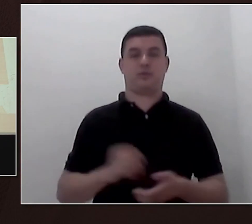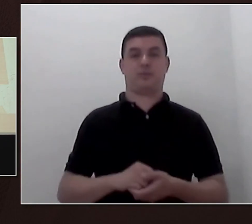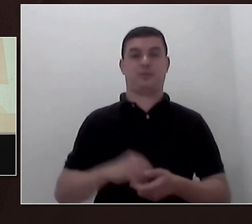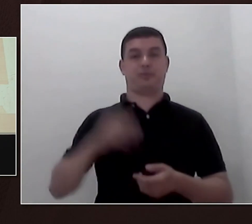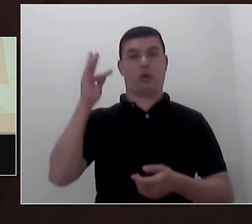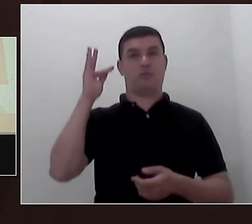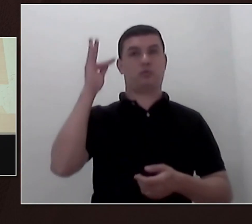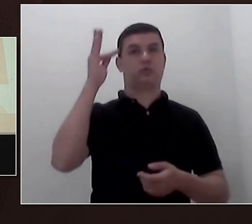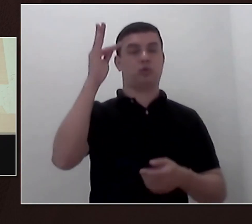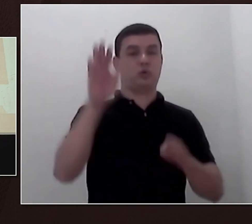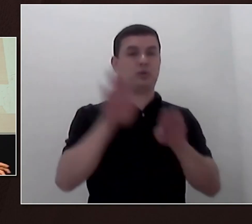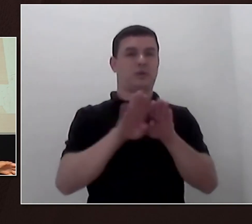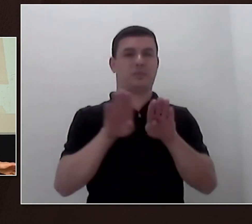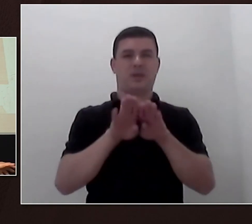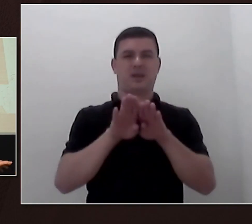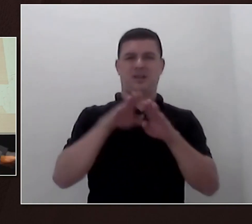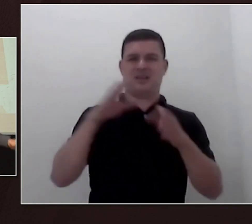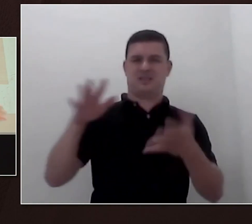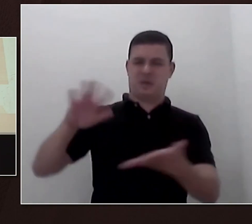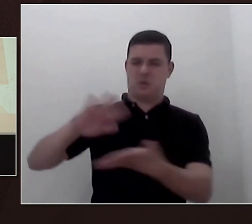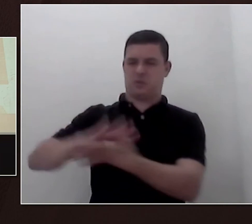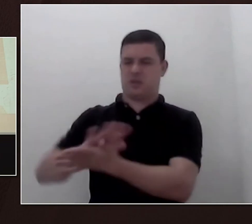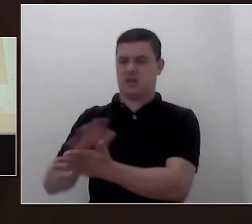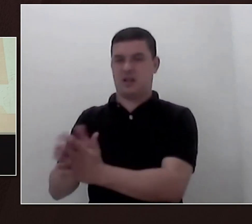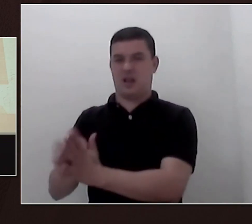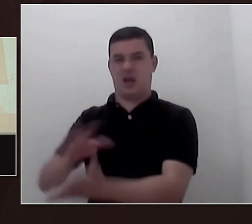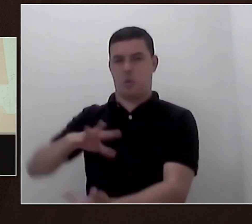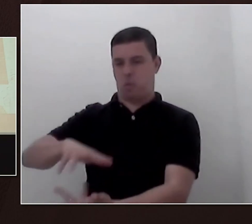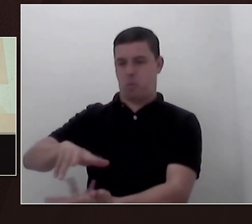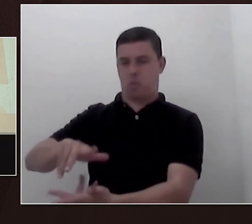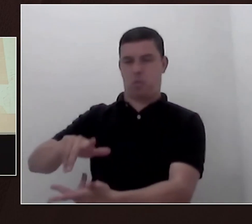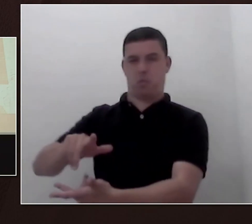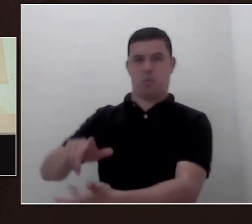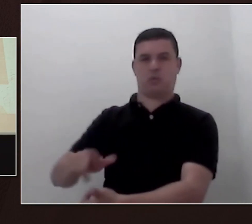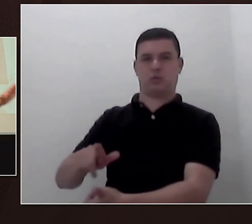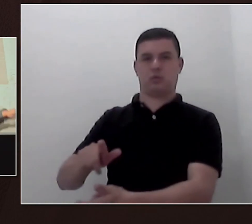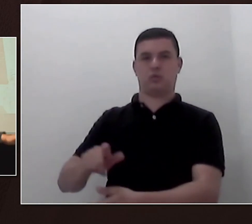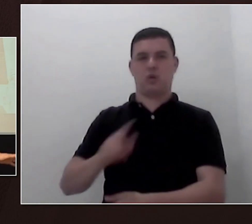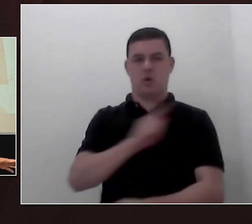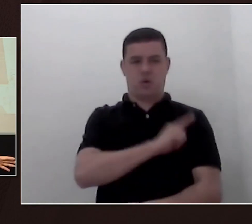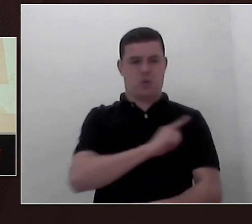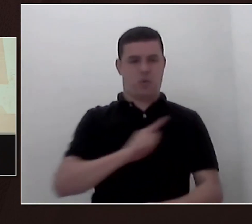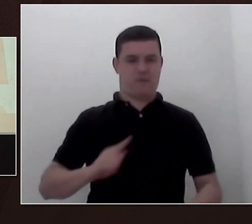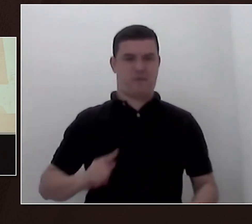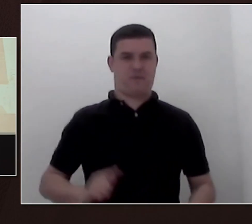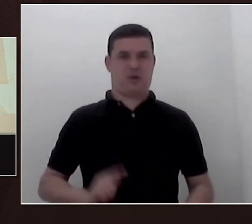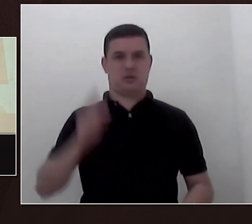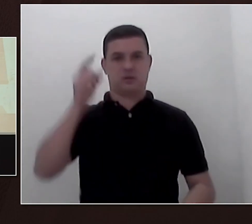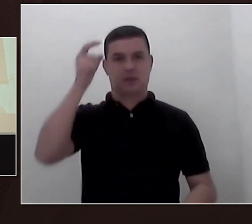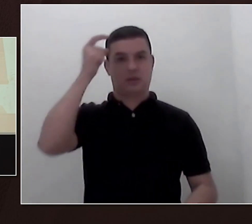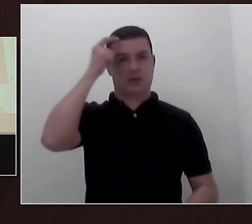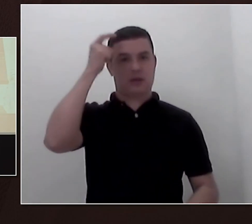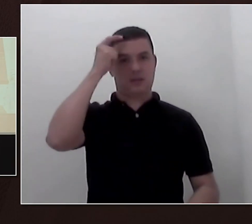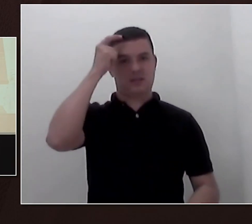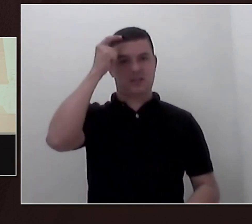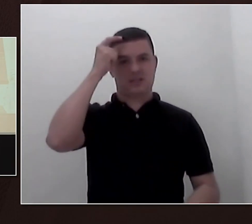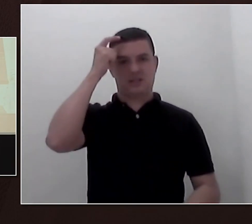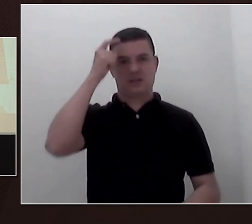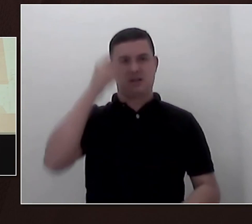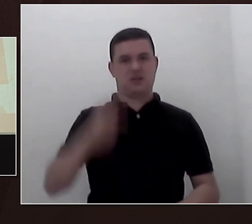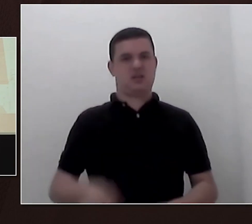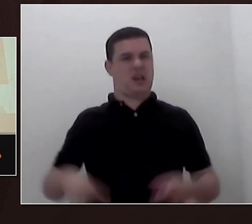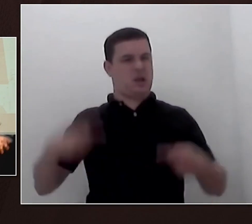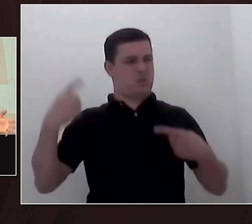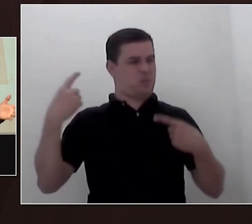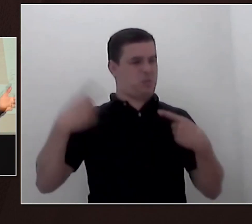vai derrotar esse sistema mundano, esse governo no mundo contra Deus, em oposição a Deus.